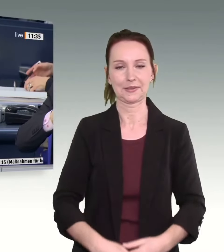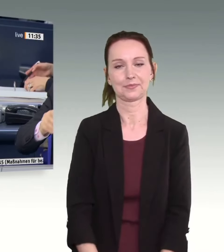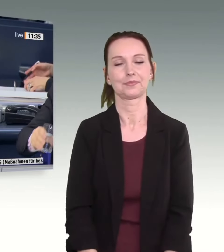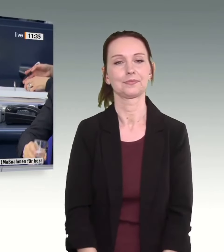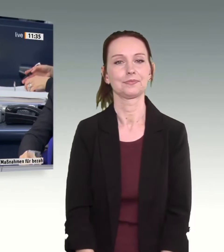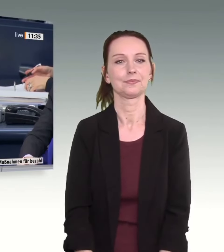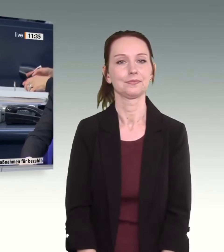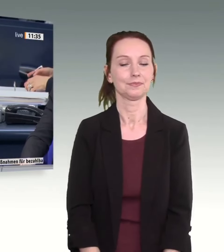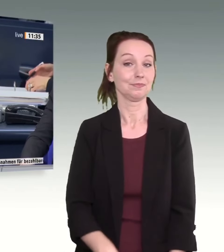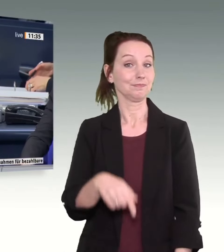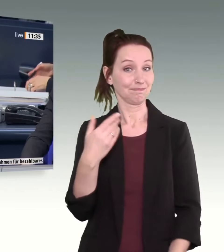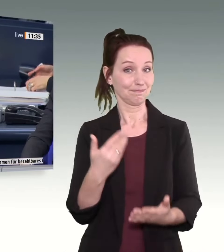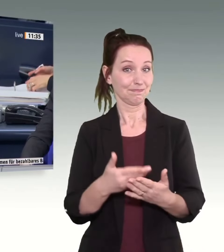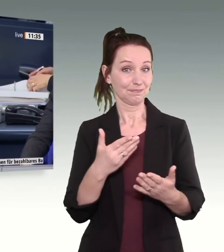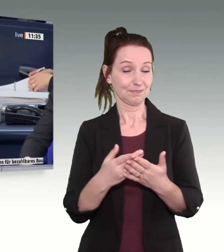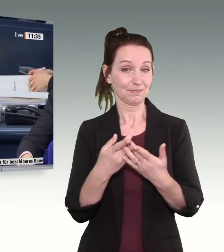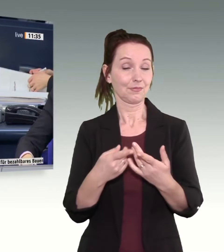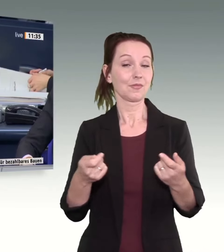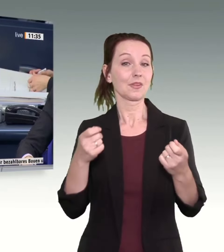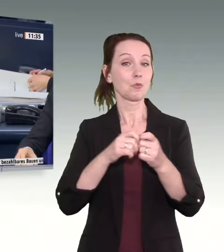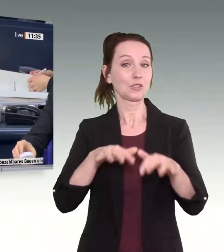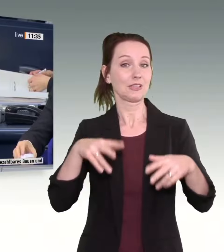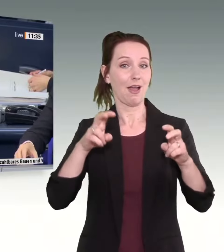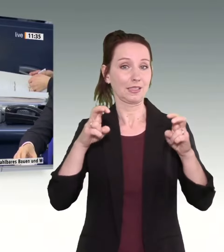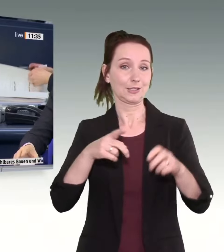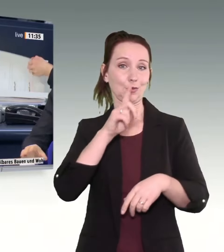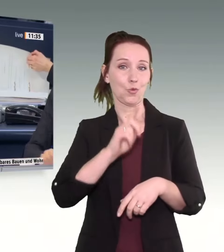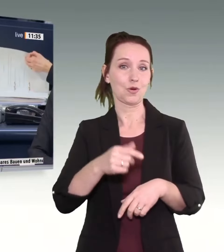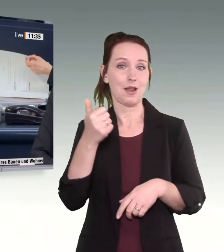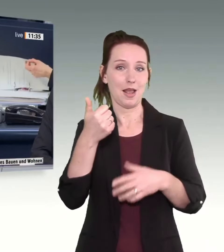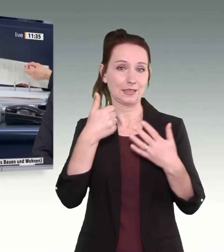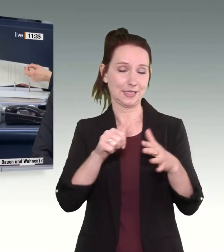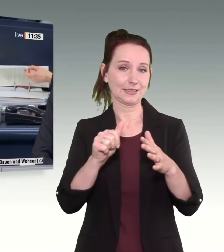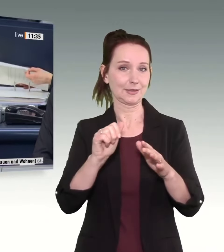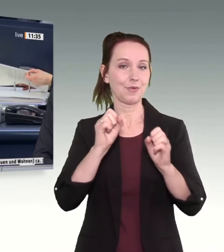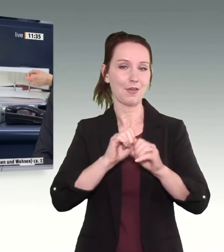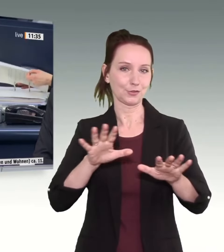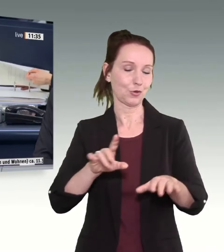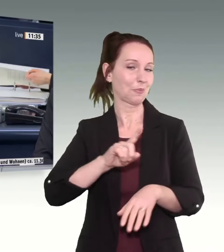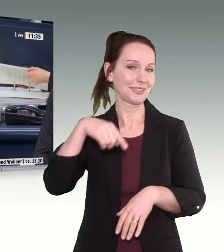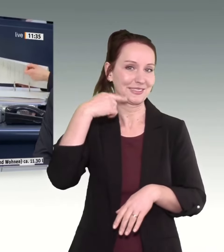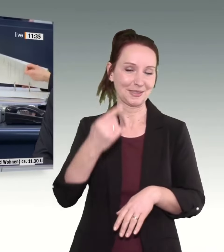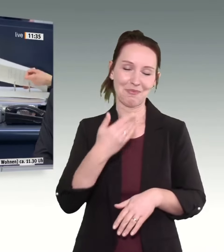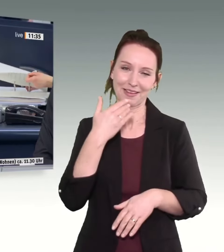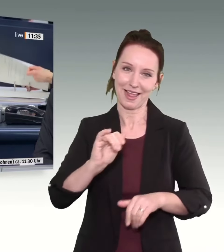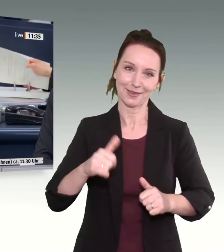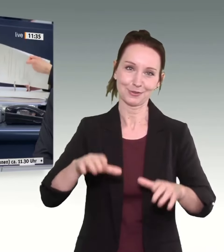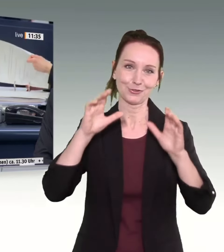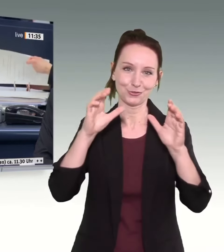25, die Beratung des Antrags der Fraktion der CDU und der